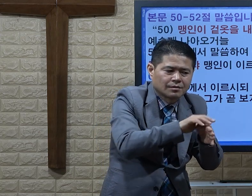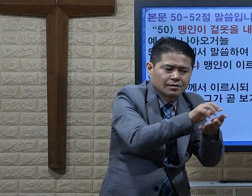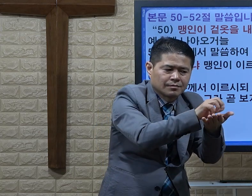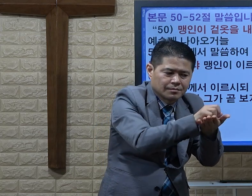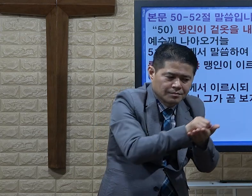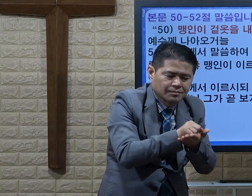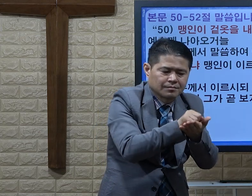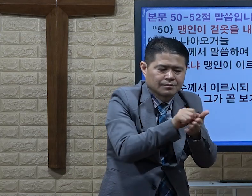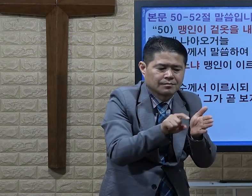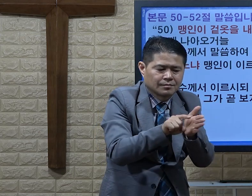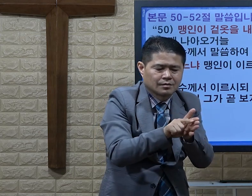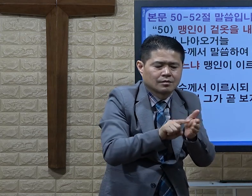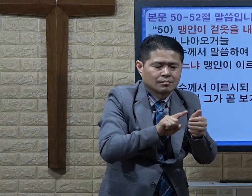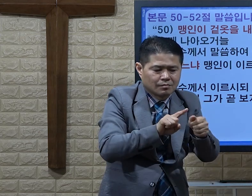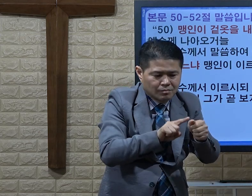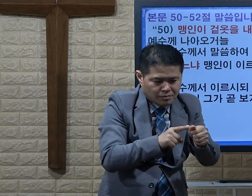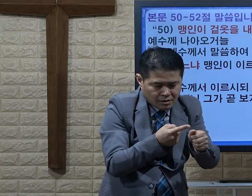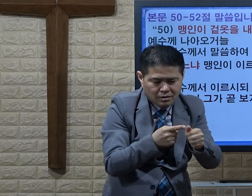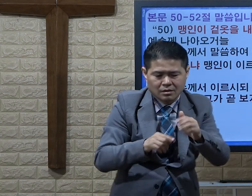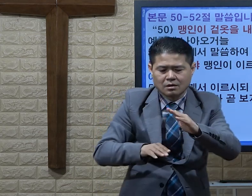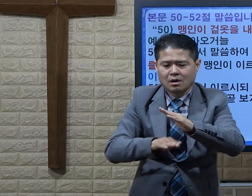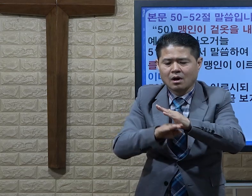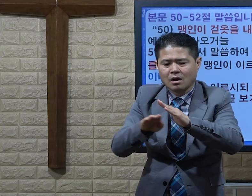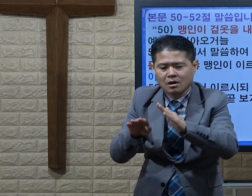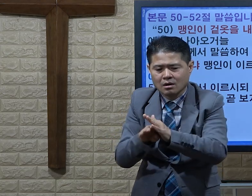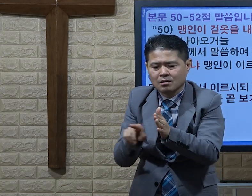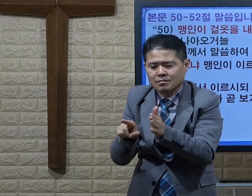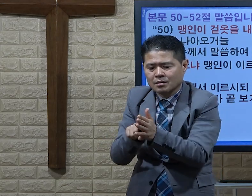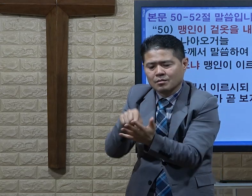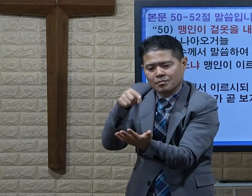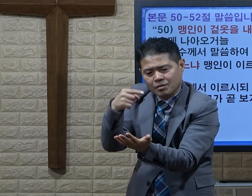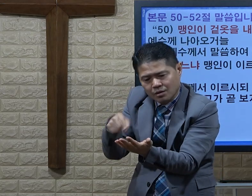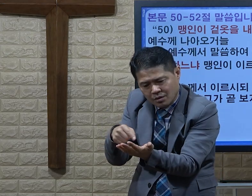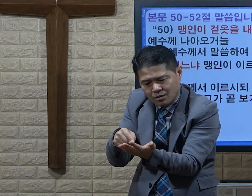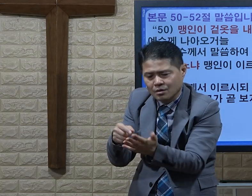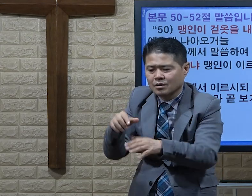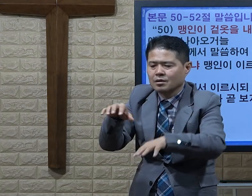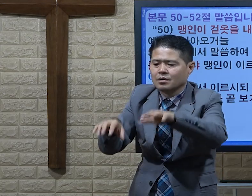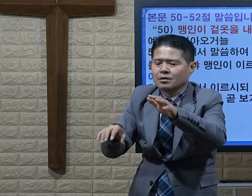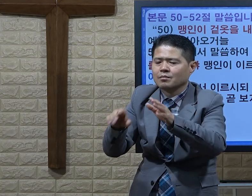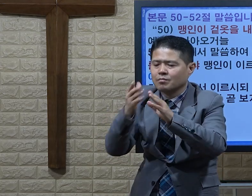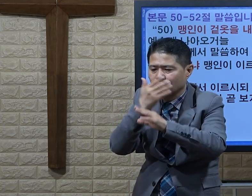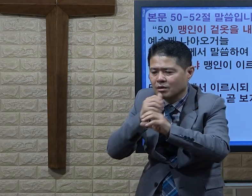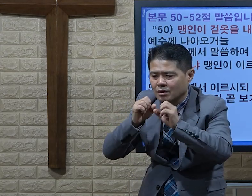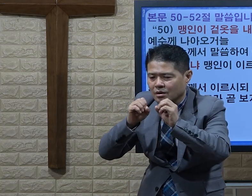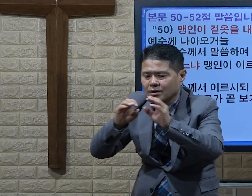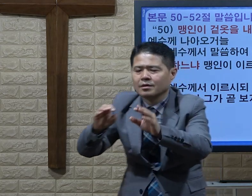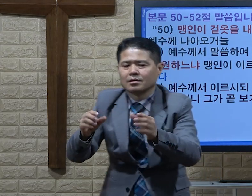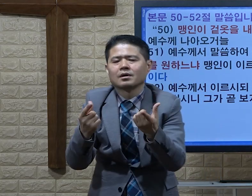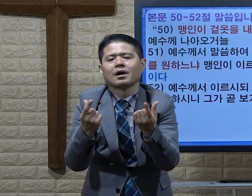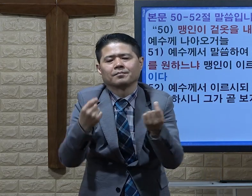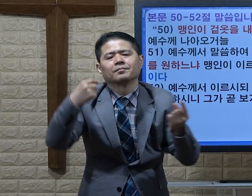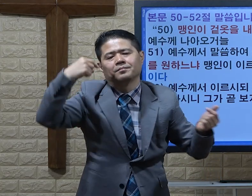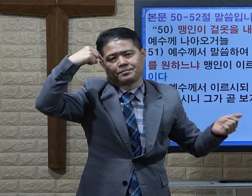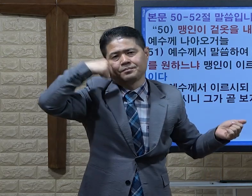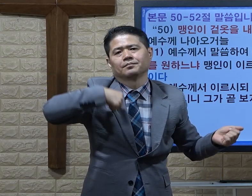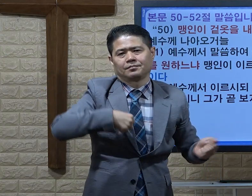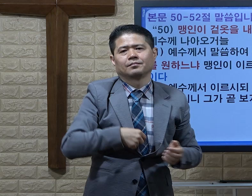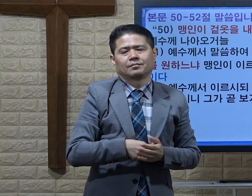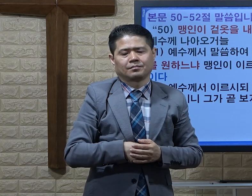잘 새겨서 그 믿음으로 인해서 자신의 가족들에게 예수님의 말씀을 전하고 복음을 전했던 것과